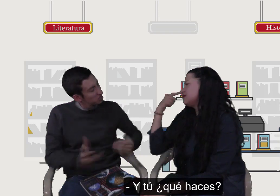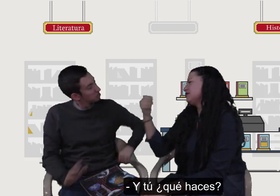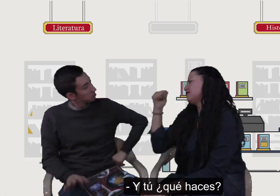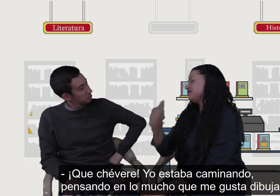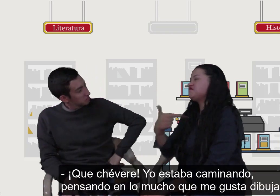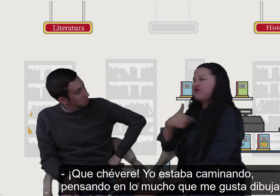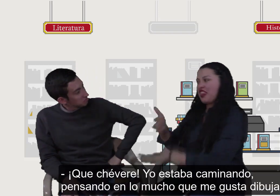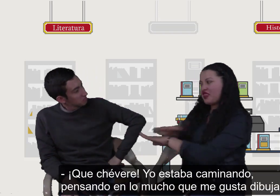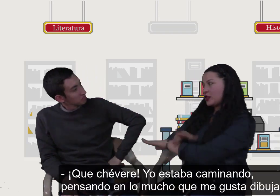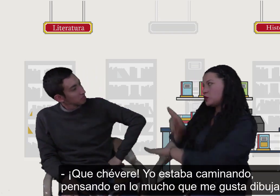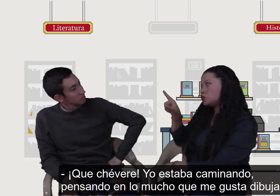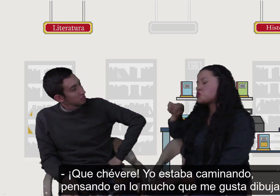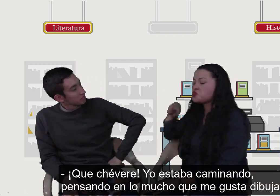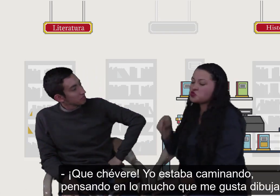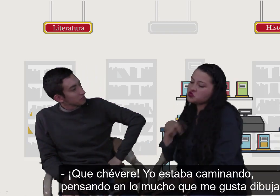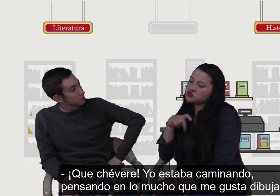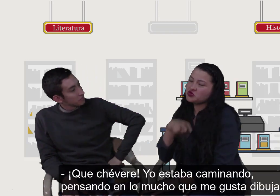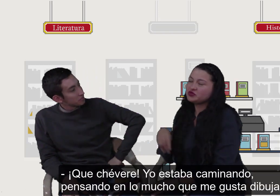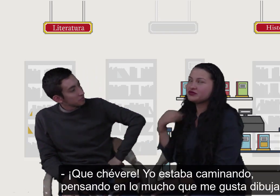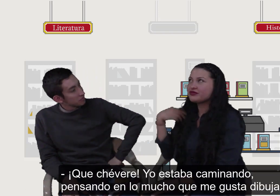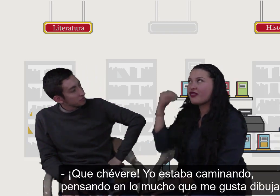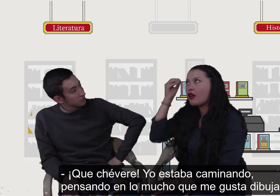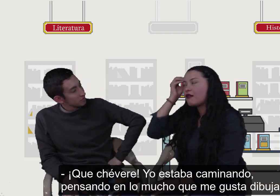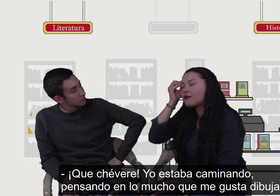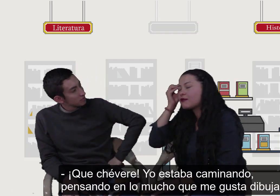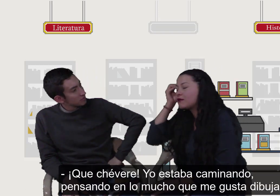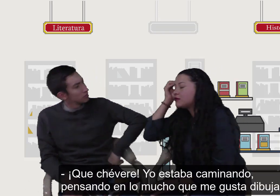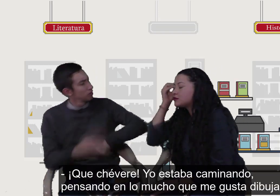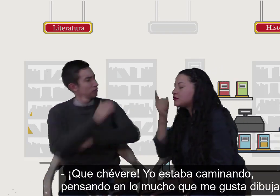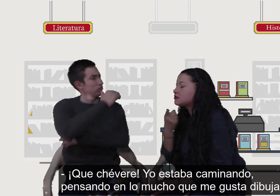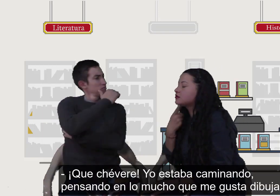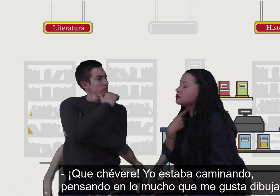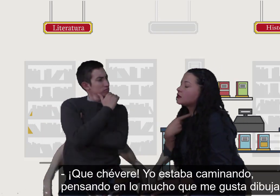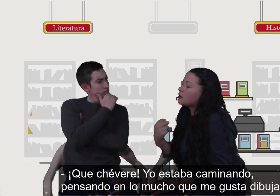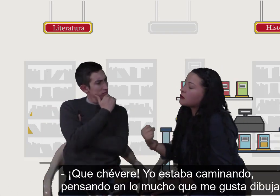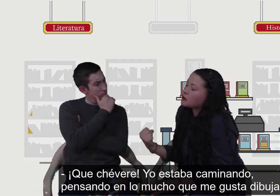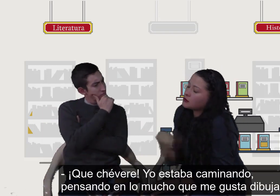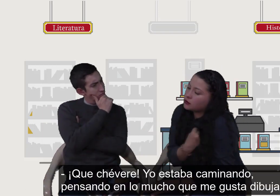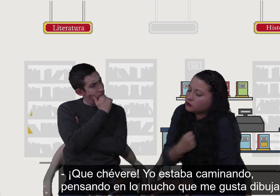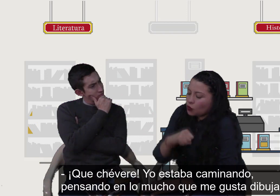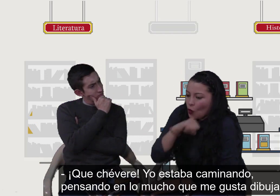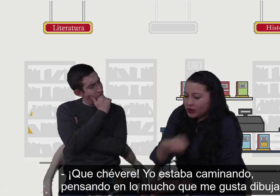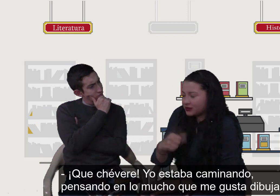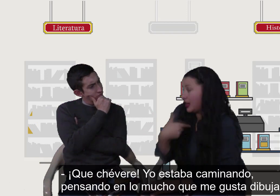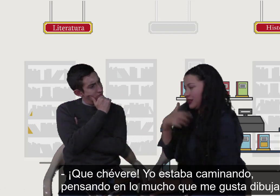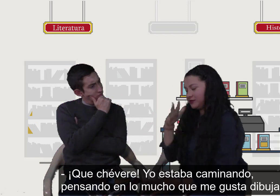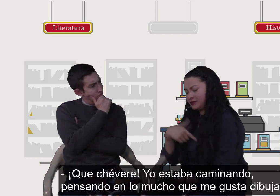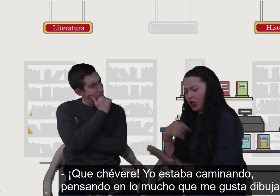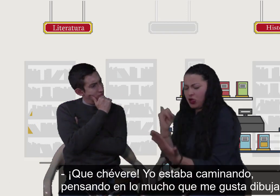¿Y tú qué haces? Qué chévere, yo estaba caminando pensando en lo mucho que me gusta dibujar Ven y te muestro